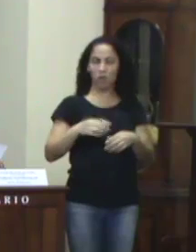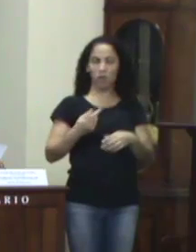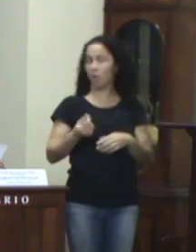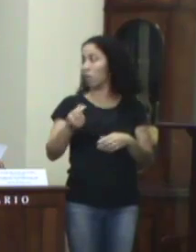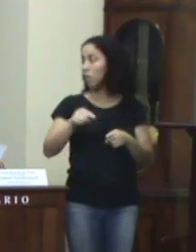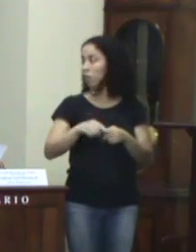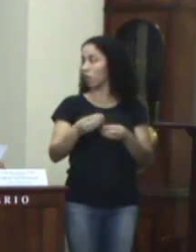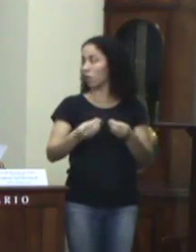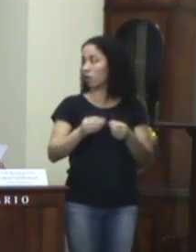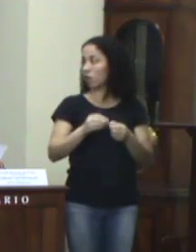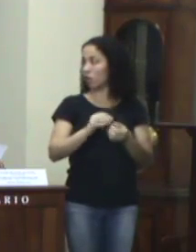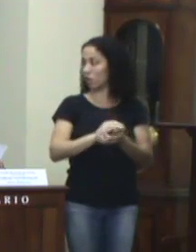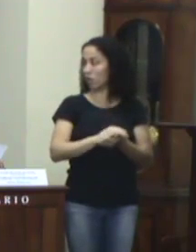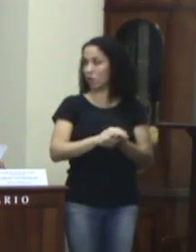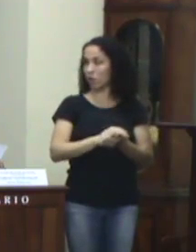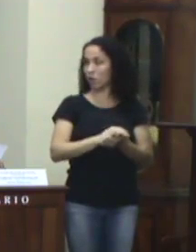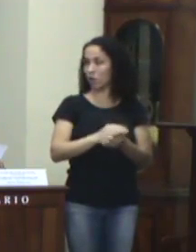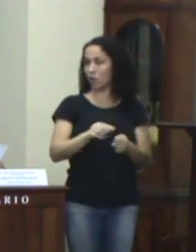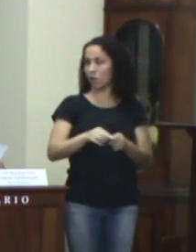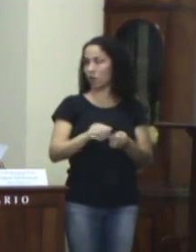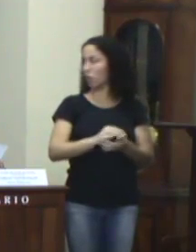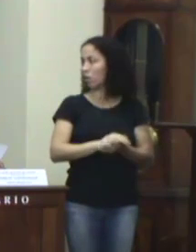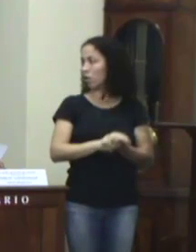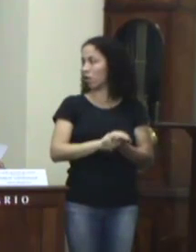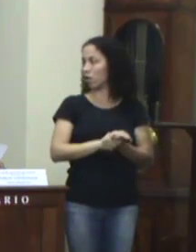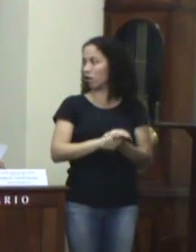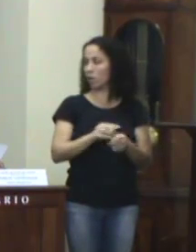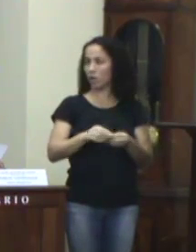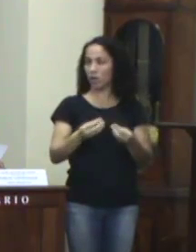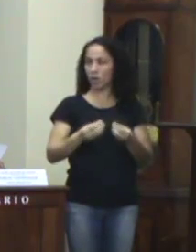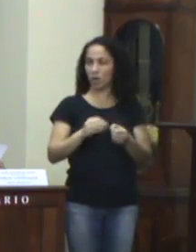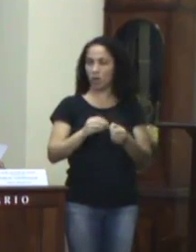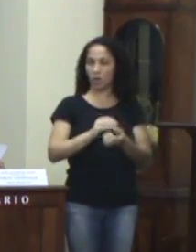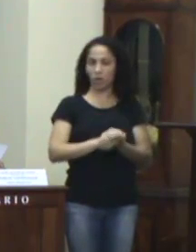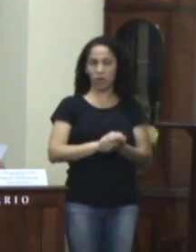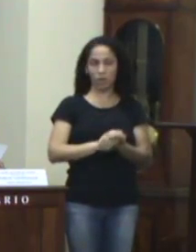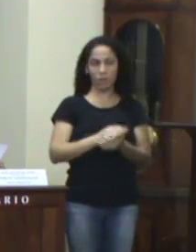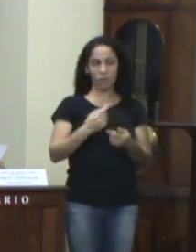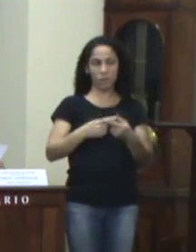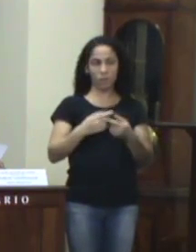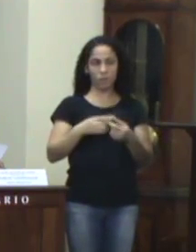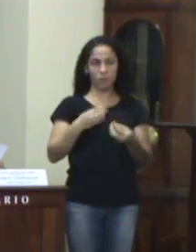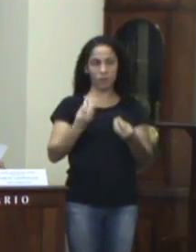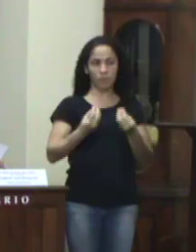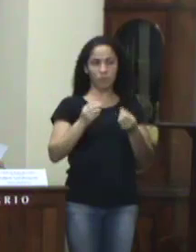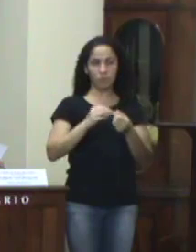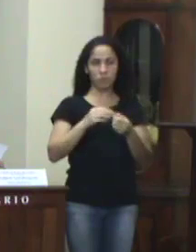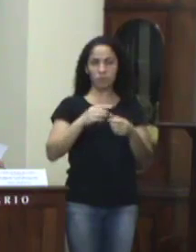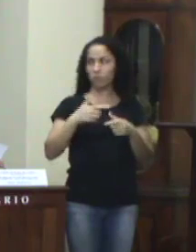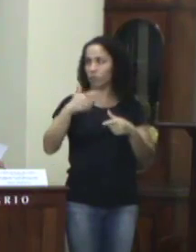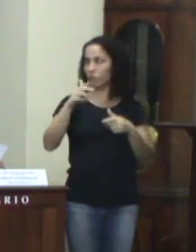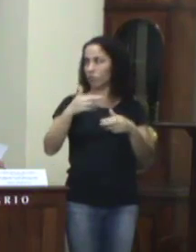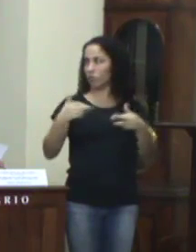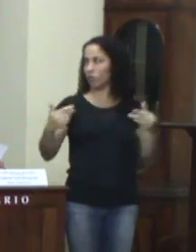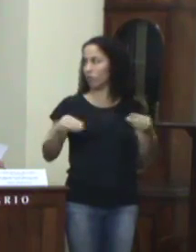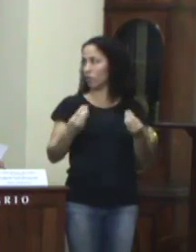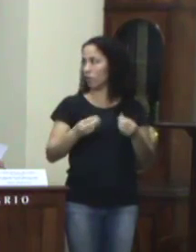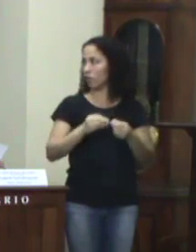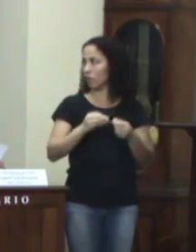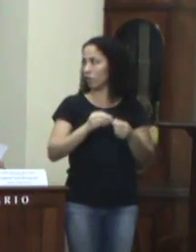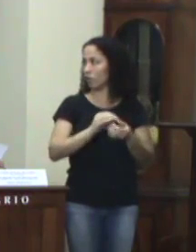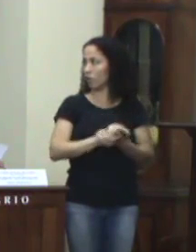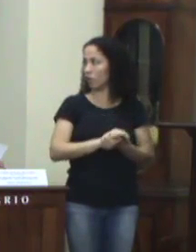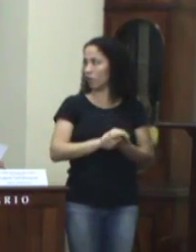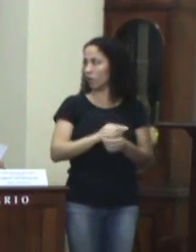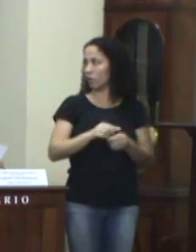um serviço de consultoria no valor contratado deve ser aplicado dentro dos padrões de eficiência. De outra forma, caracteriza a